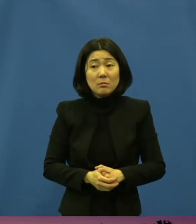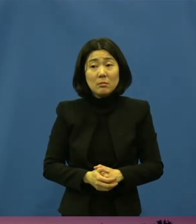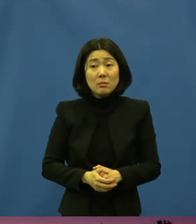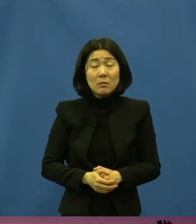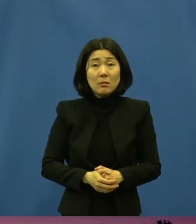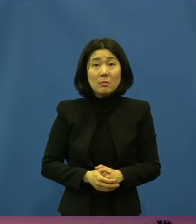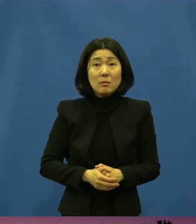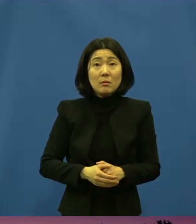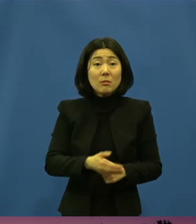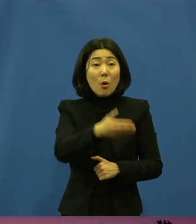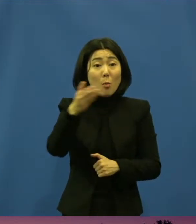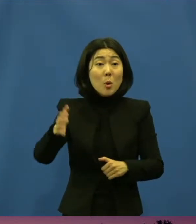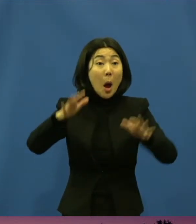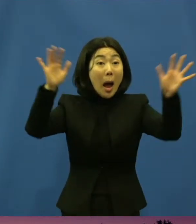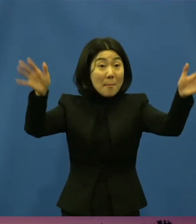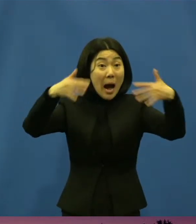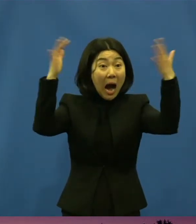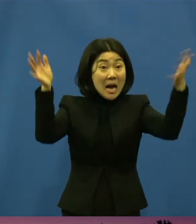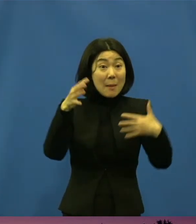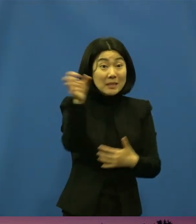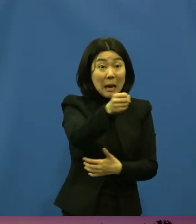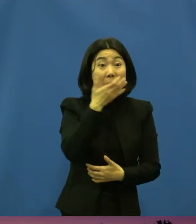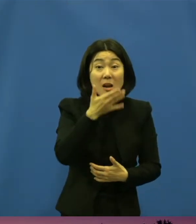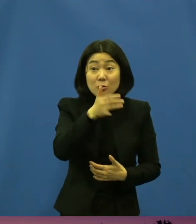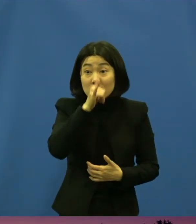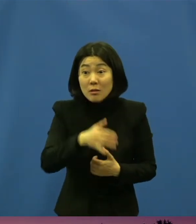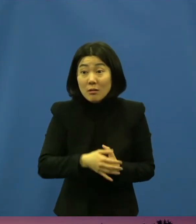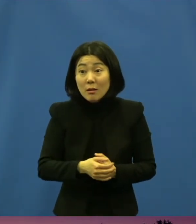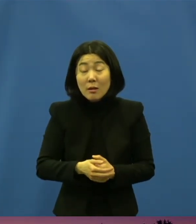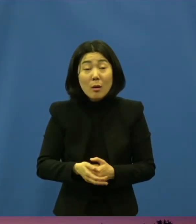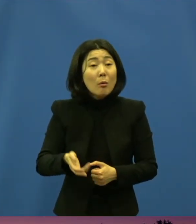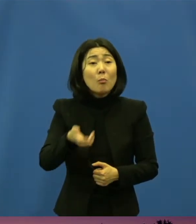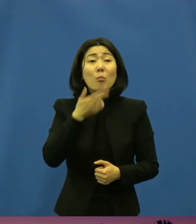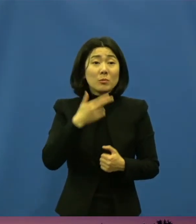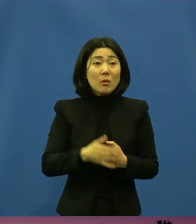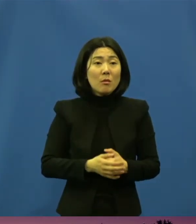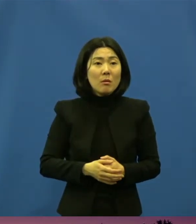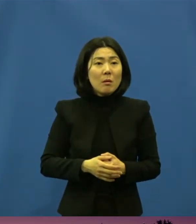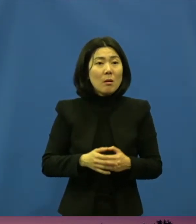여러분, 속지 마십시오. 세상은 우리를 계속 속여요.